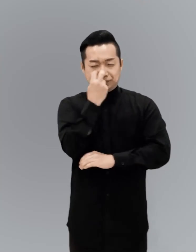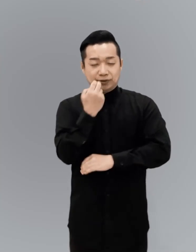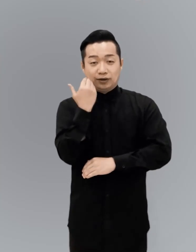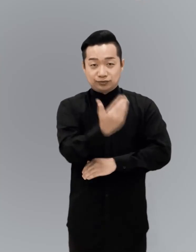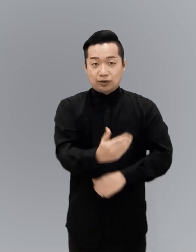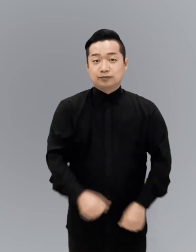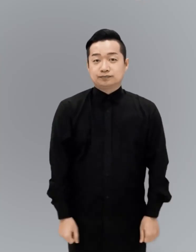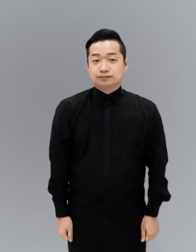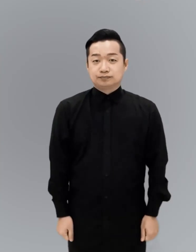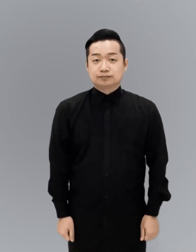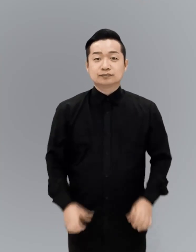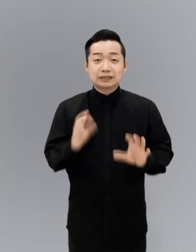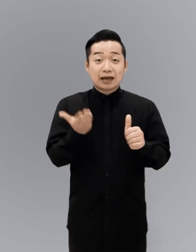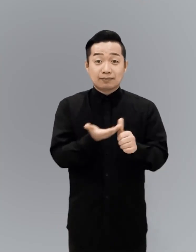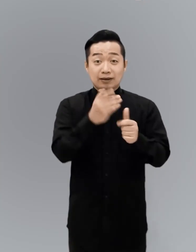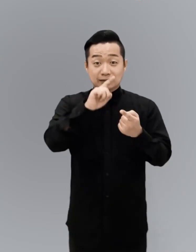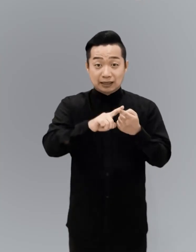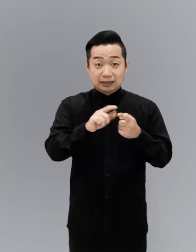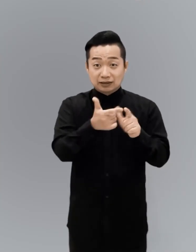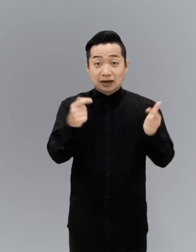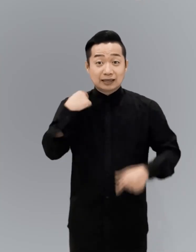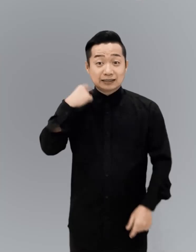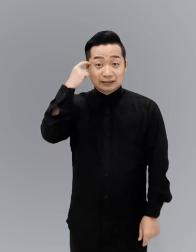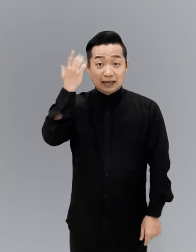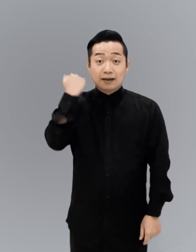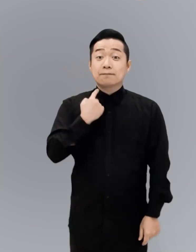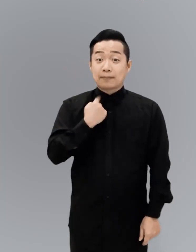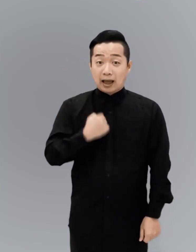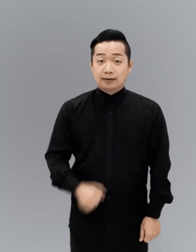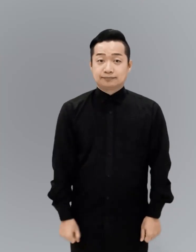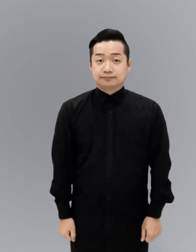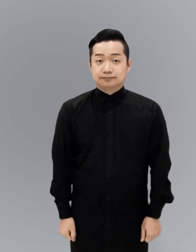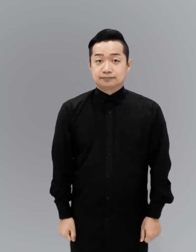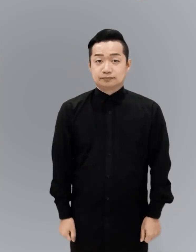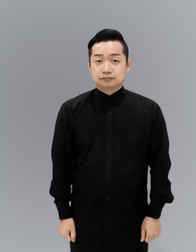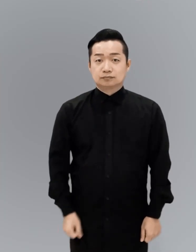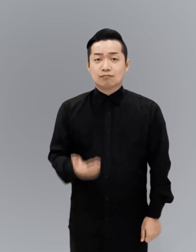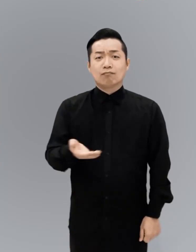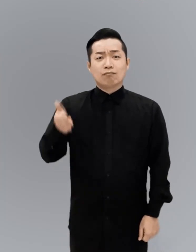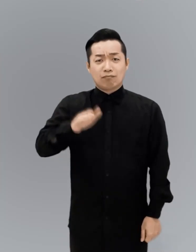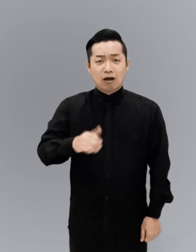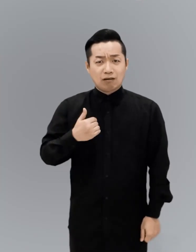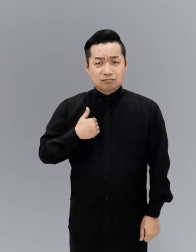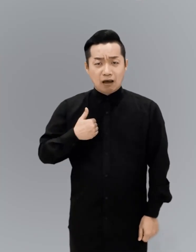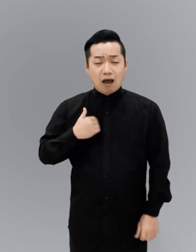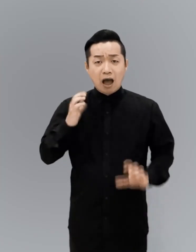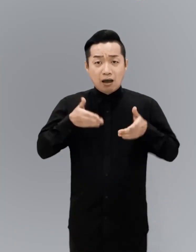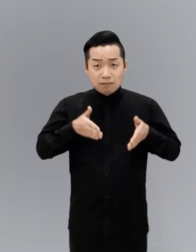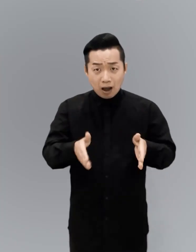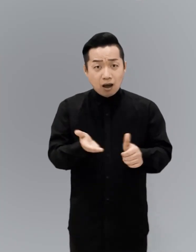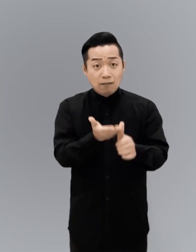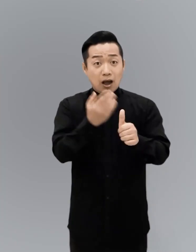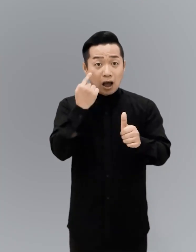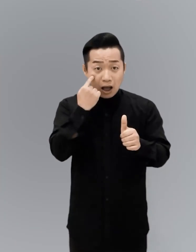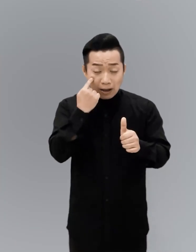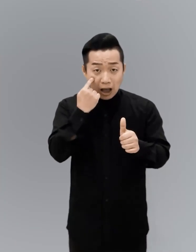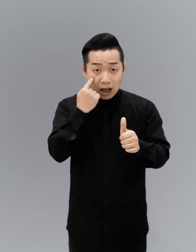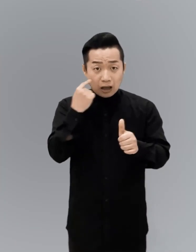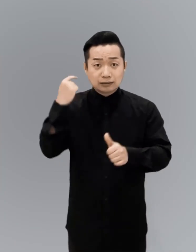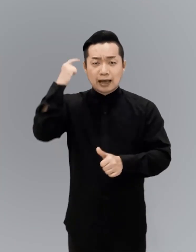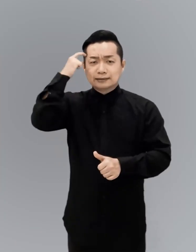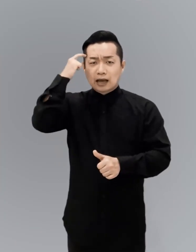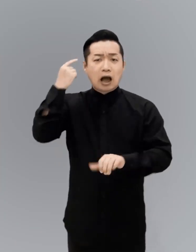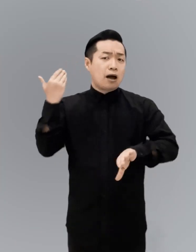키워야지, 지켜봐줘야지 라고 양육에 대한 여러 생각을 가졌었습니다. 그런데 제가 아이를 낳아 키워보니